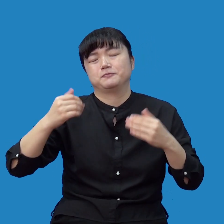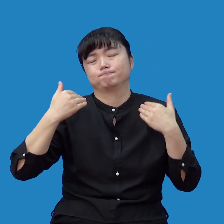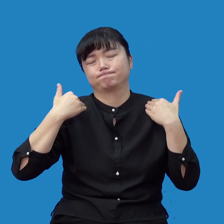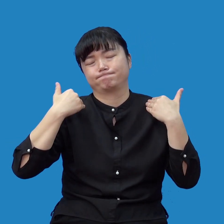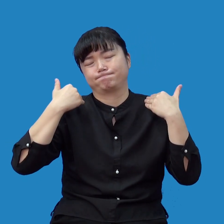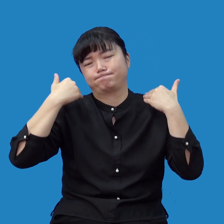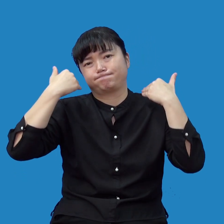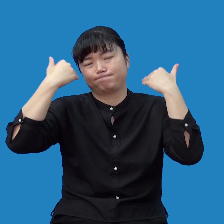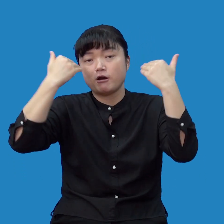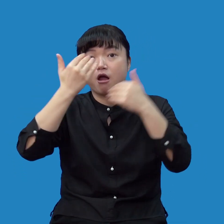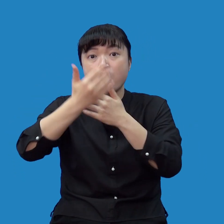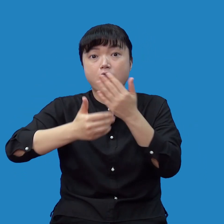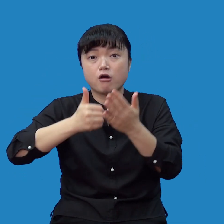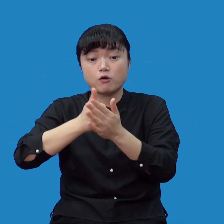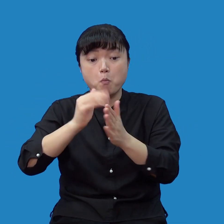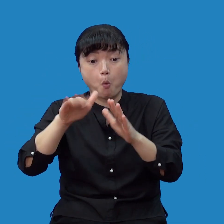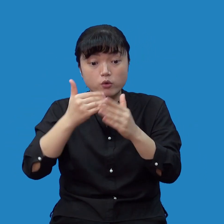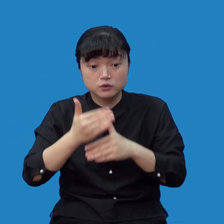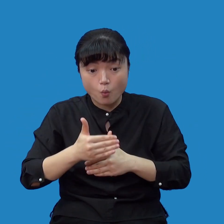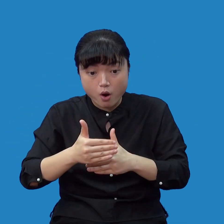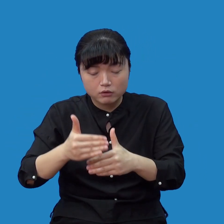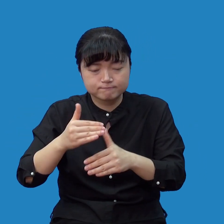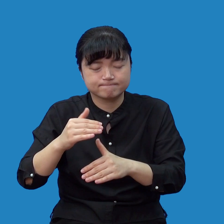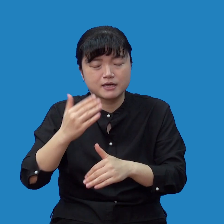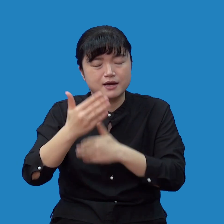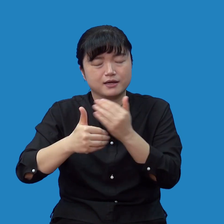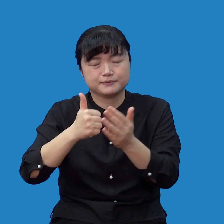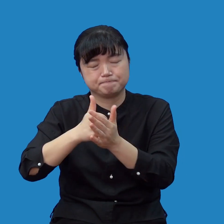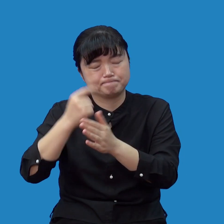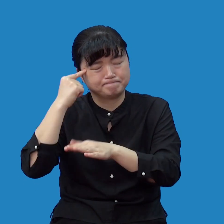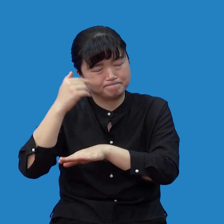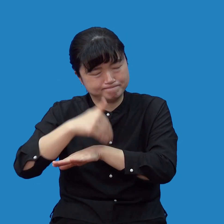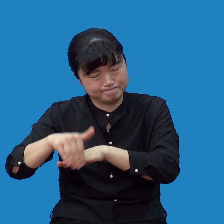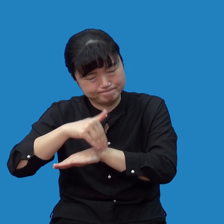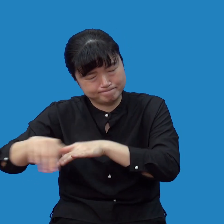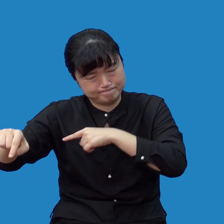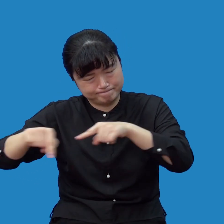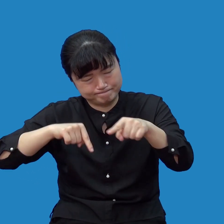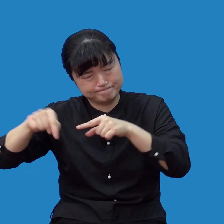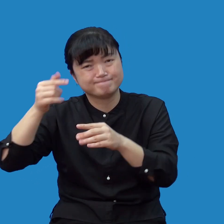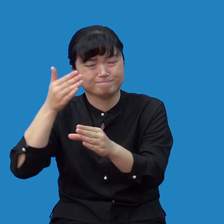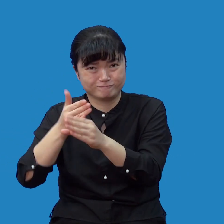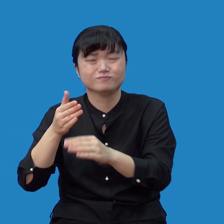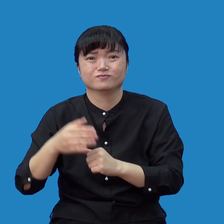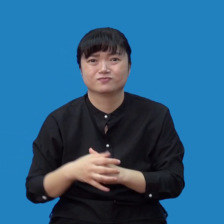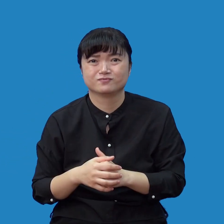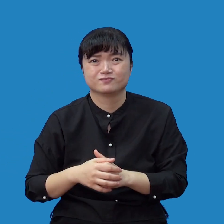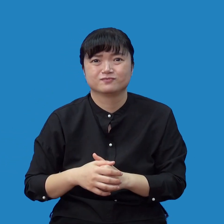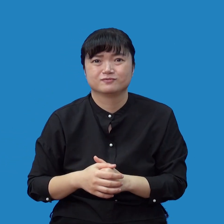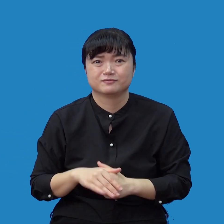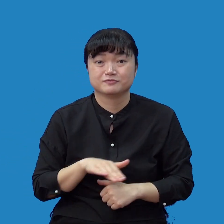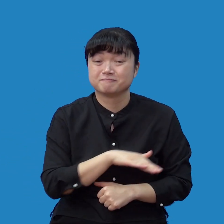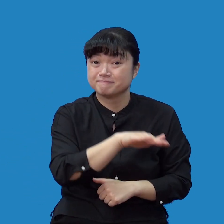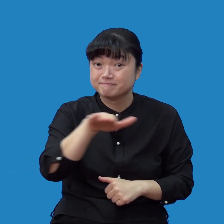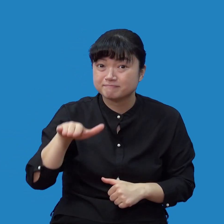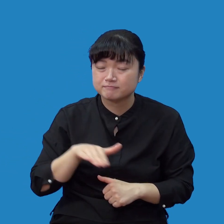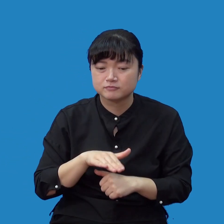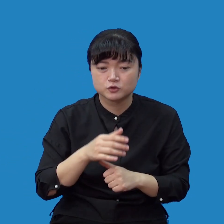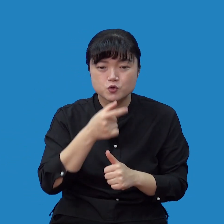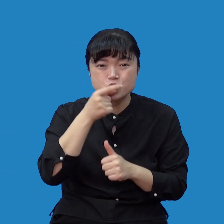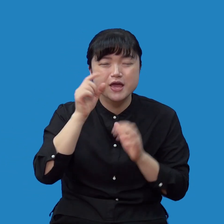하나님께서 이 모든 것을 주권적으로 섭리하고 역사하고 계셨습니다. 오늘 우리가 유아 세례를